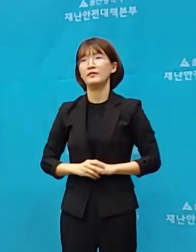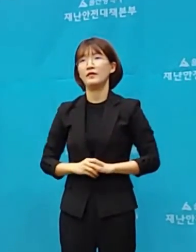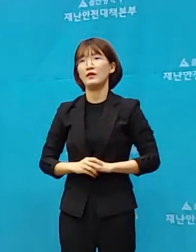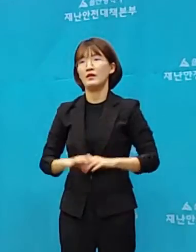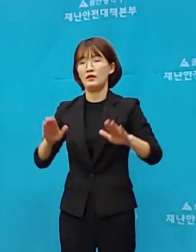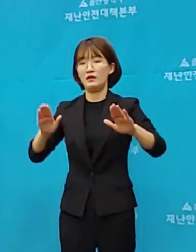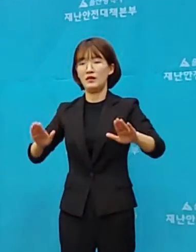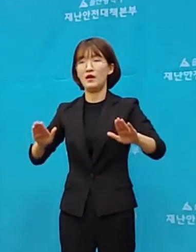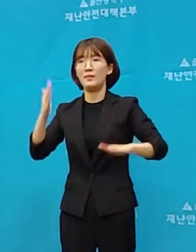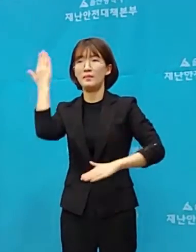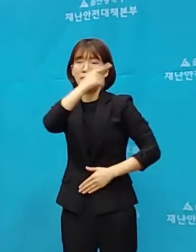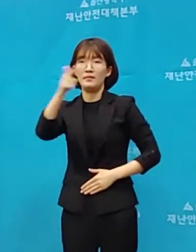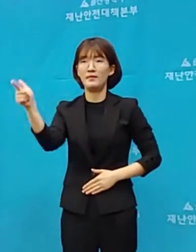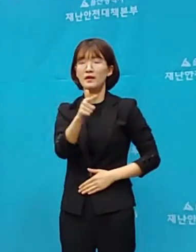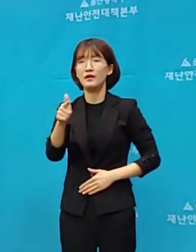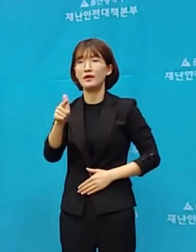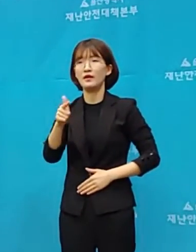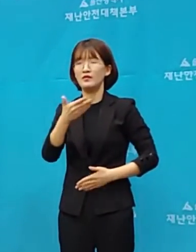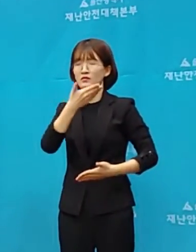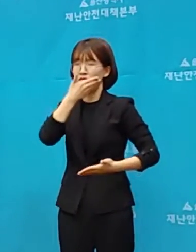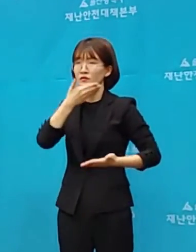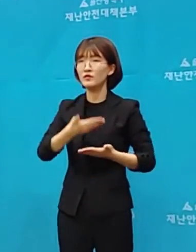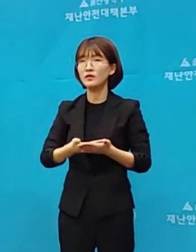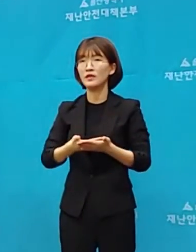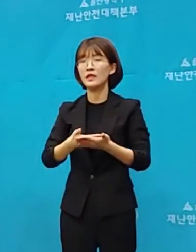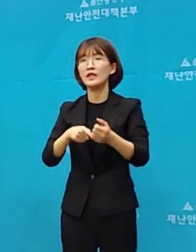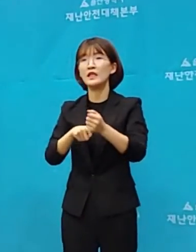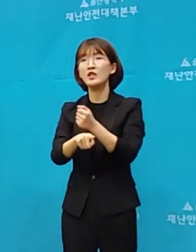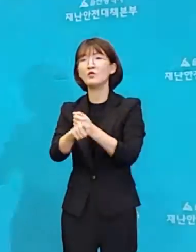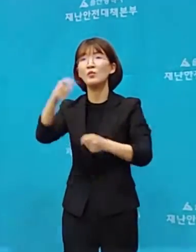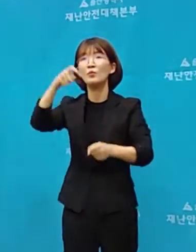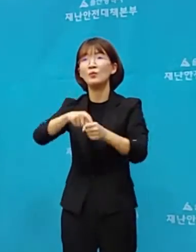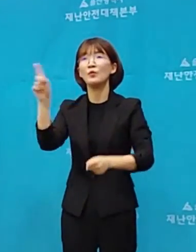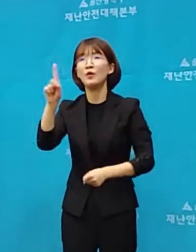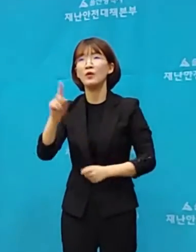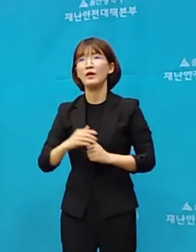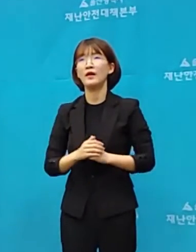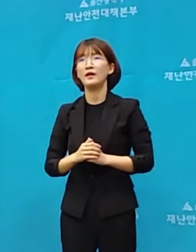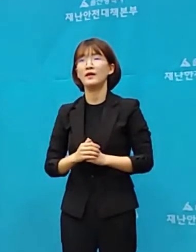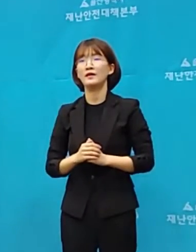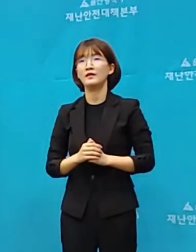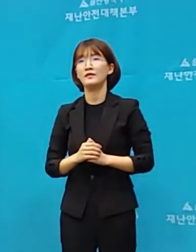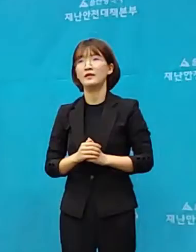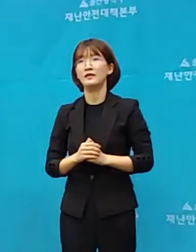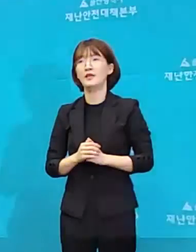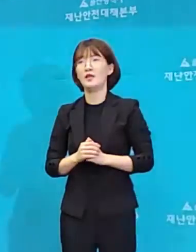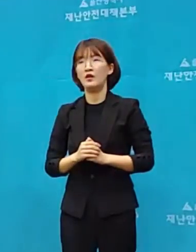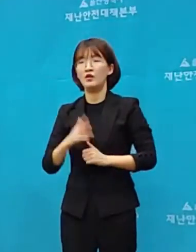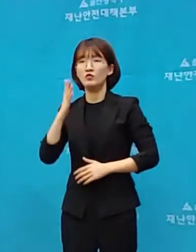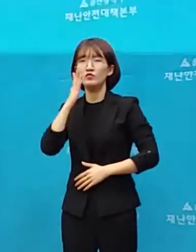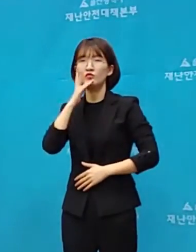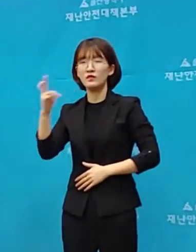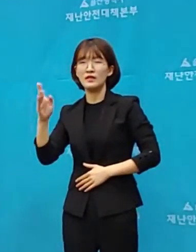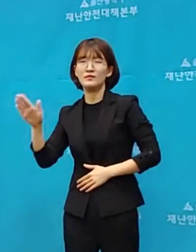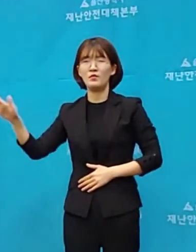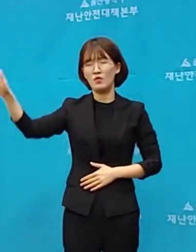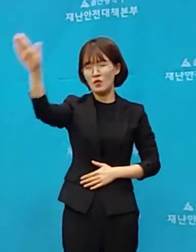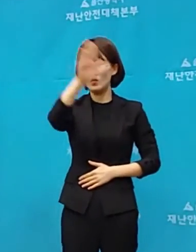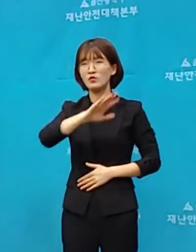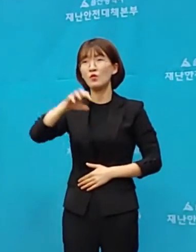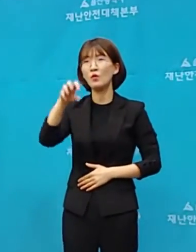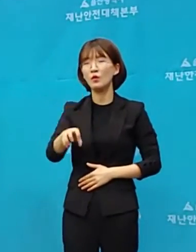이번 방역의 주된 의미는 한 달 1시에 울산 전역의 방역을